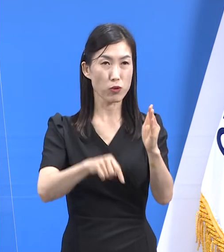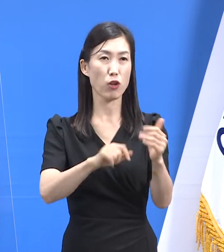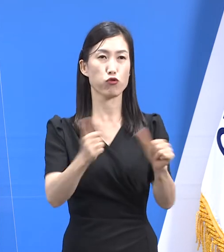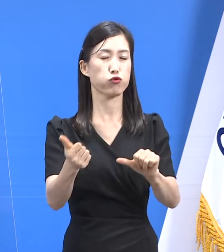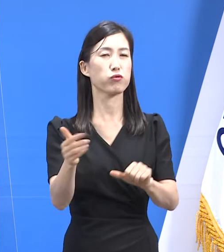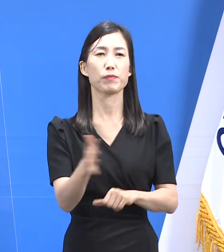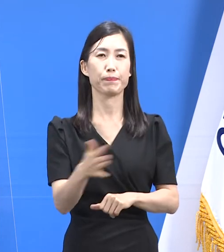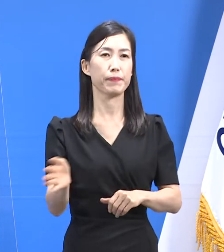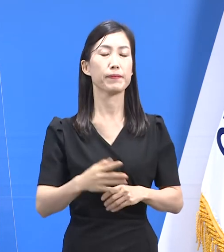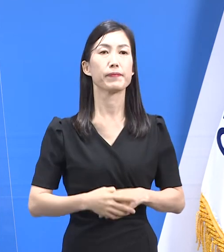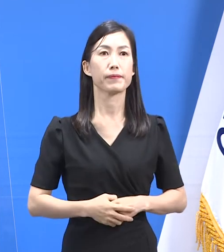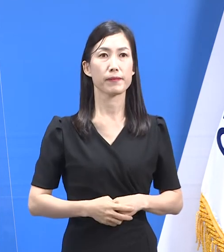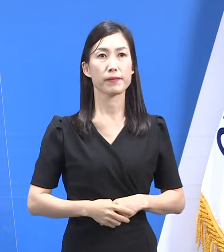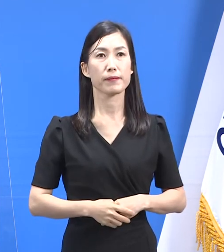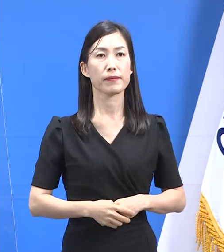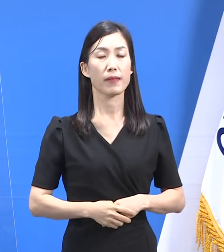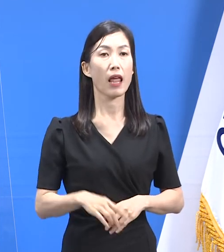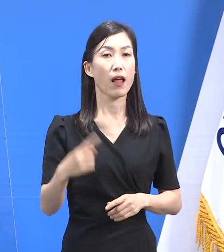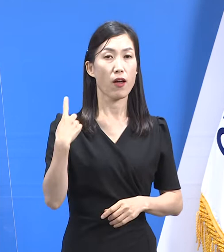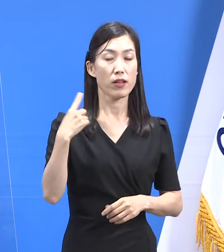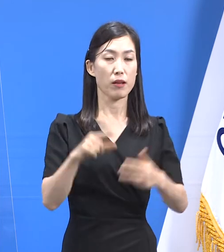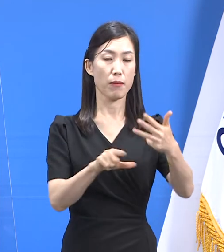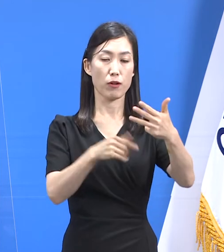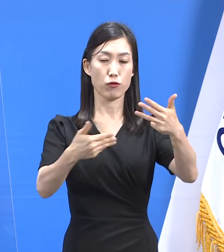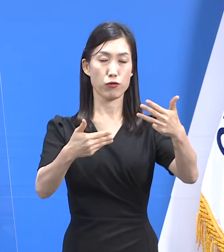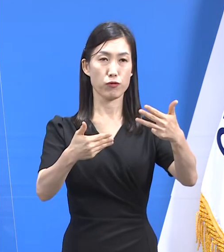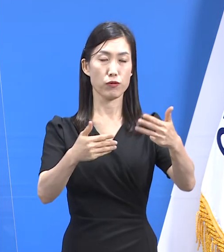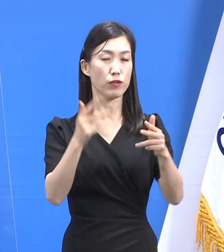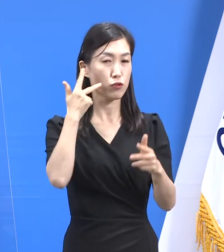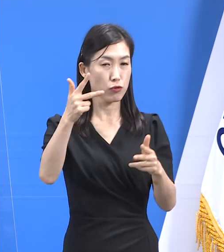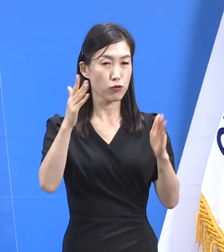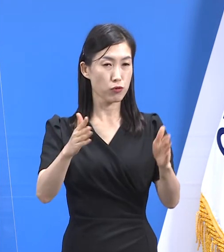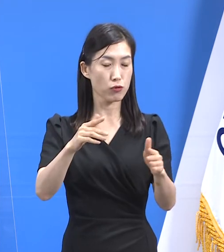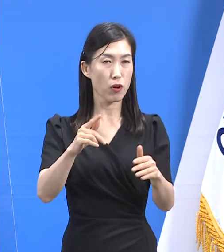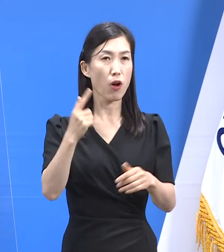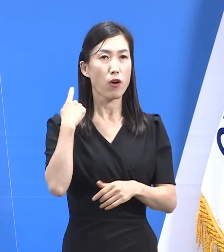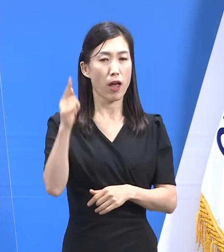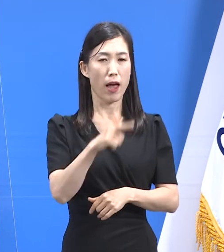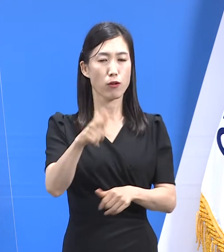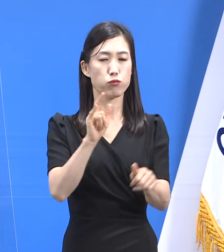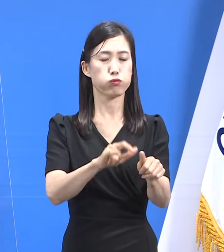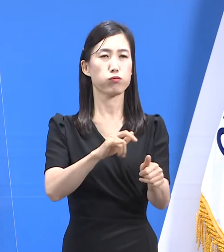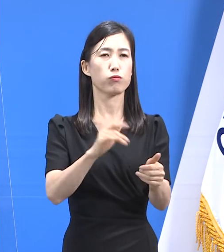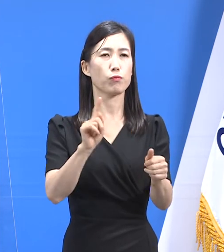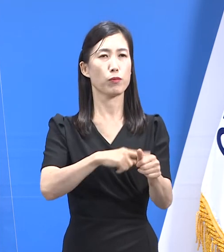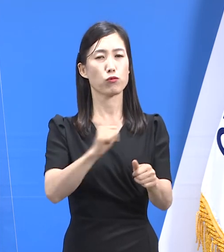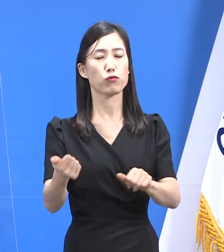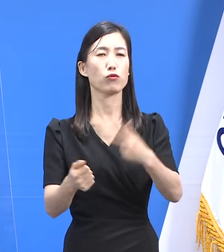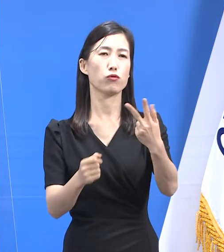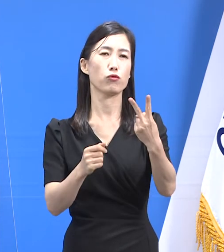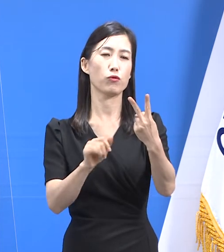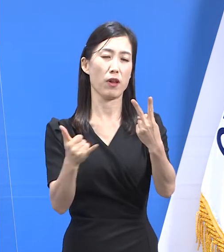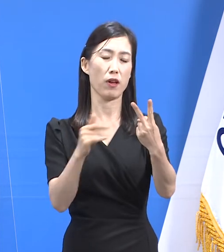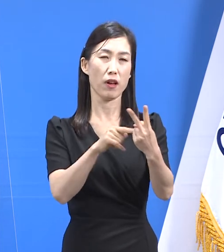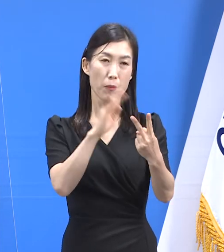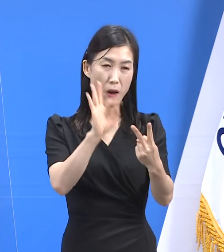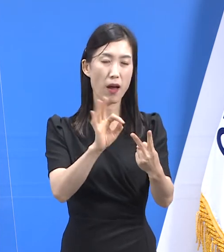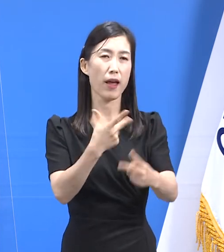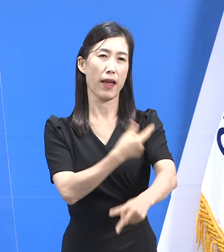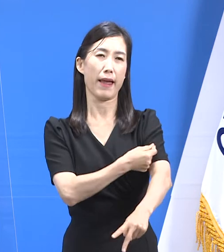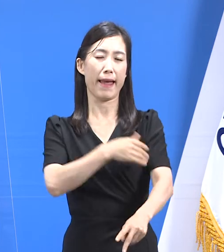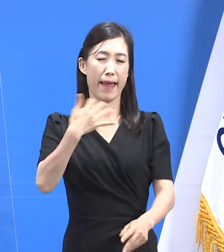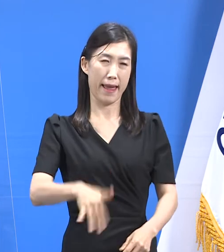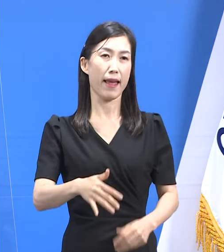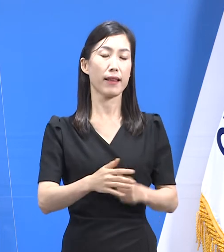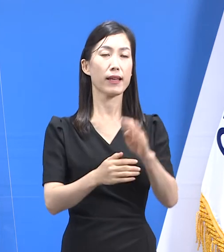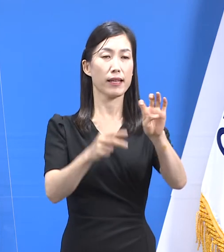사례가 없었습니다. 어제 9일 도에서 추가 사망자 2명이 발생했습니다. 이분들도 모두 백신 미접종자로